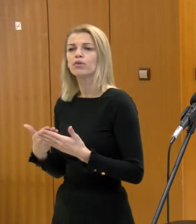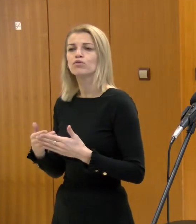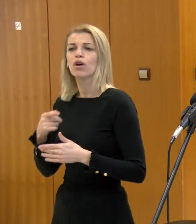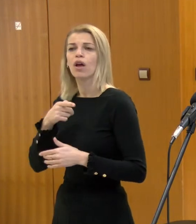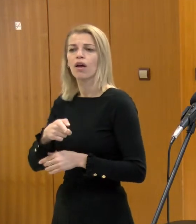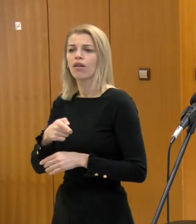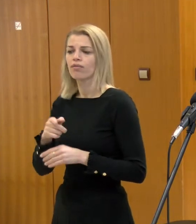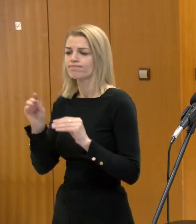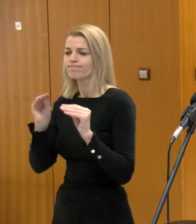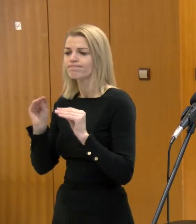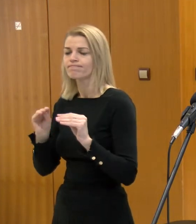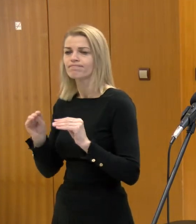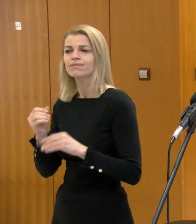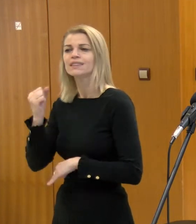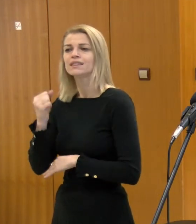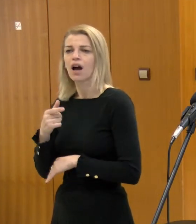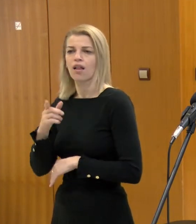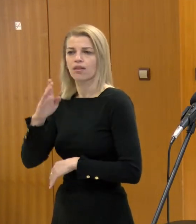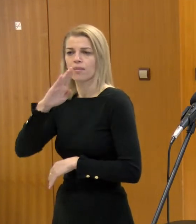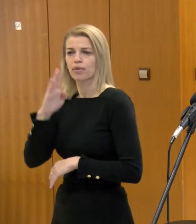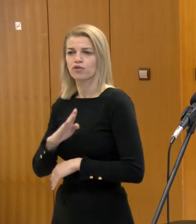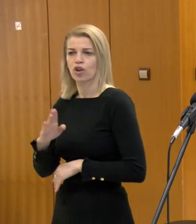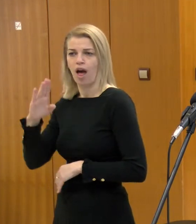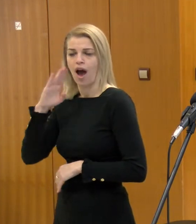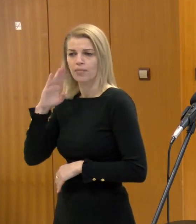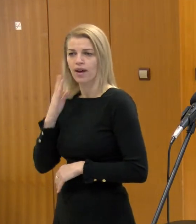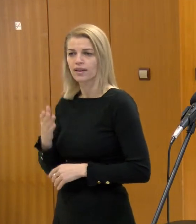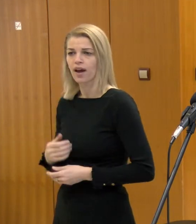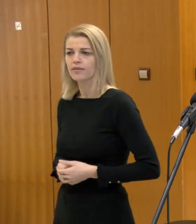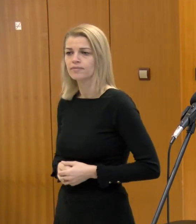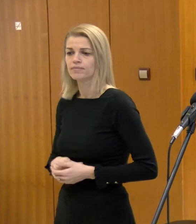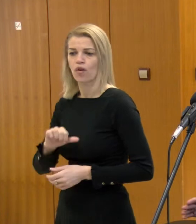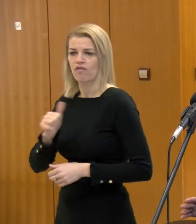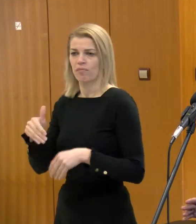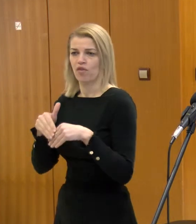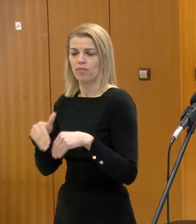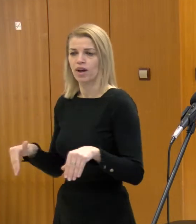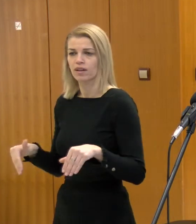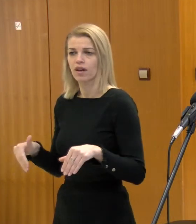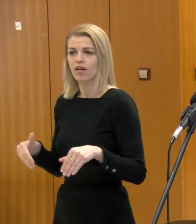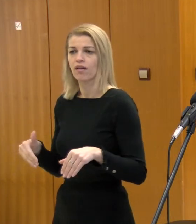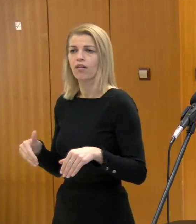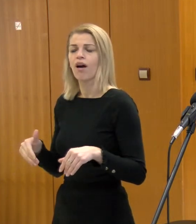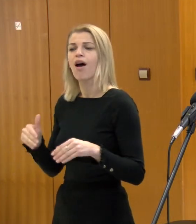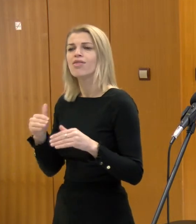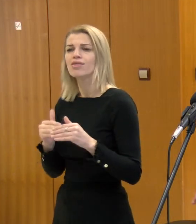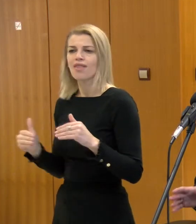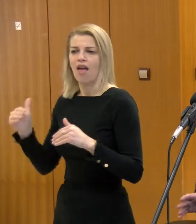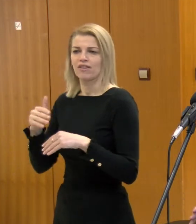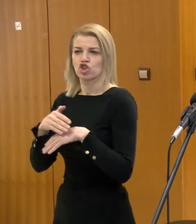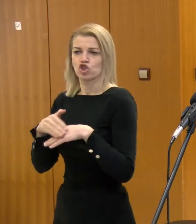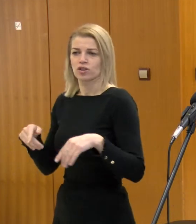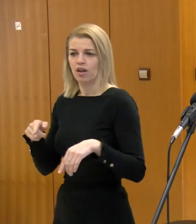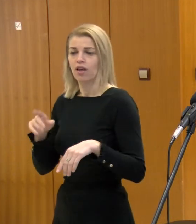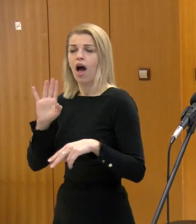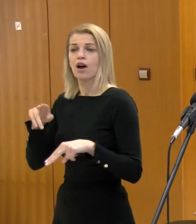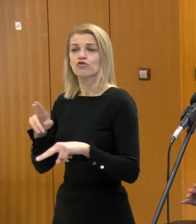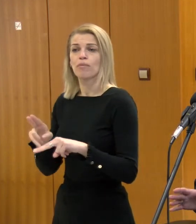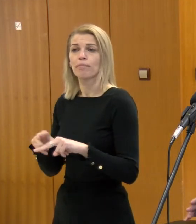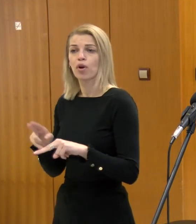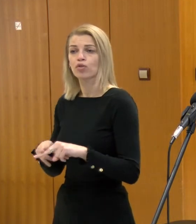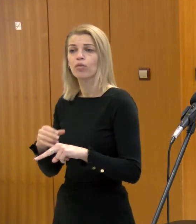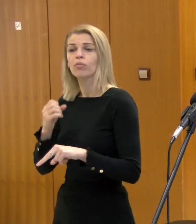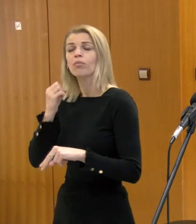tá je postavená hlavne na profesionálnej armáde v prvom rade a v tom najväčšom rade. A až potom, keby došlo